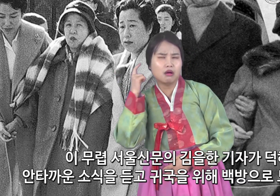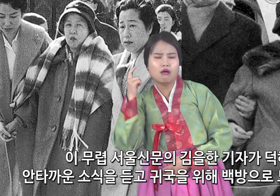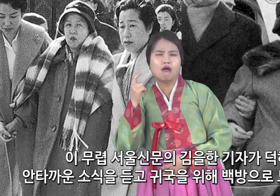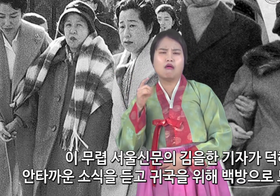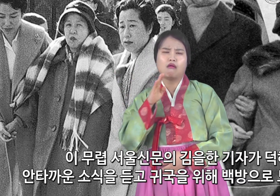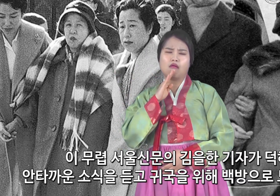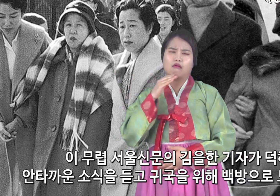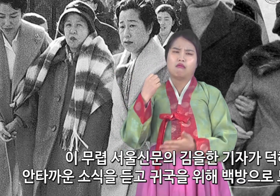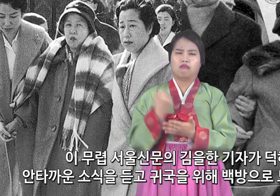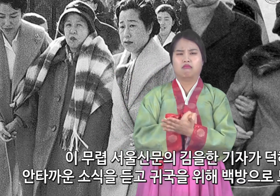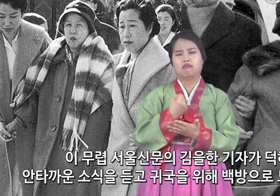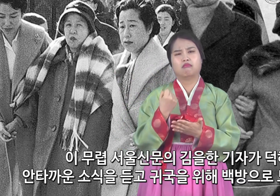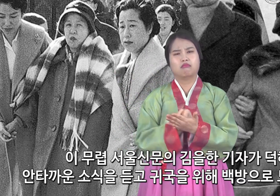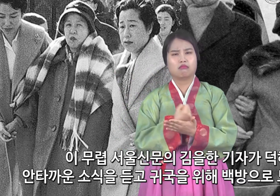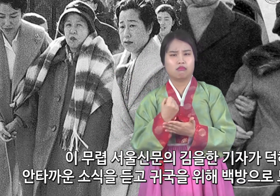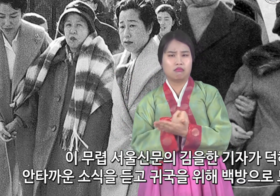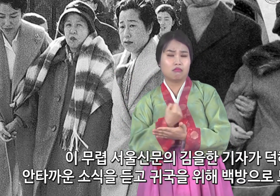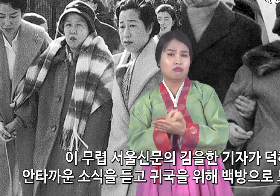백방으로 노력을 했다.